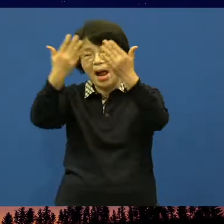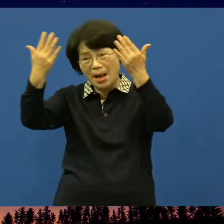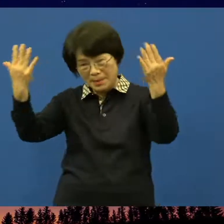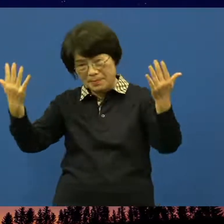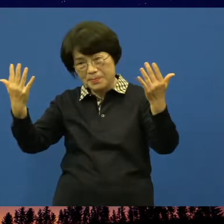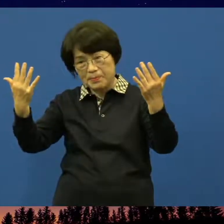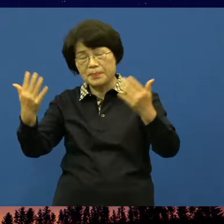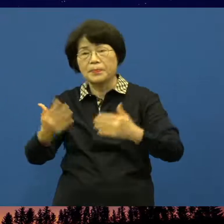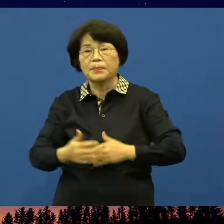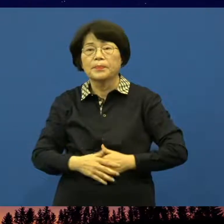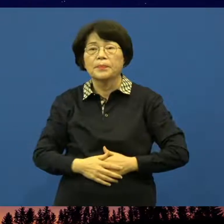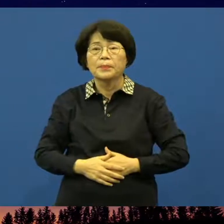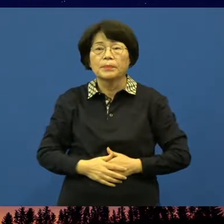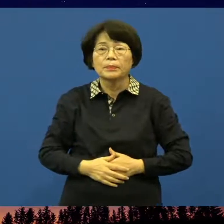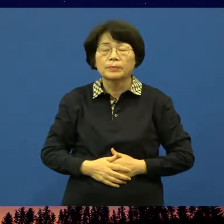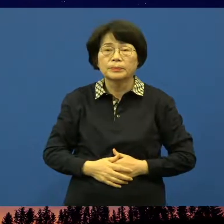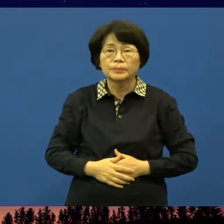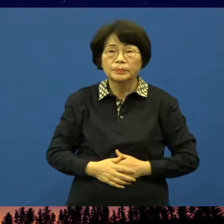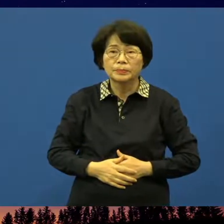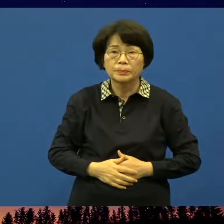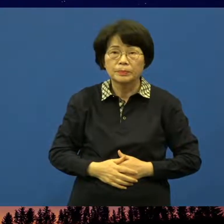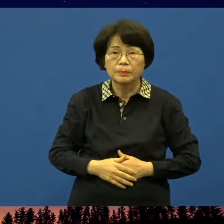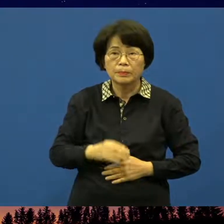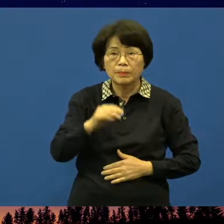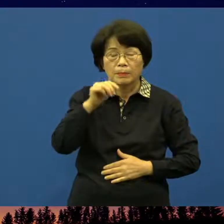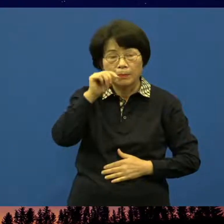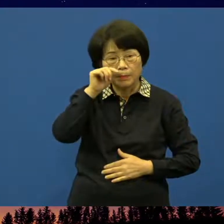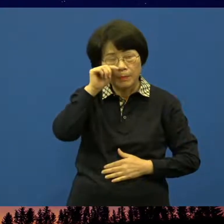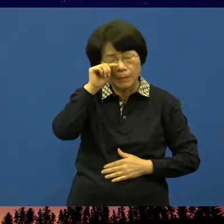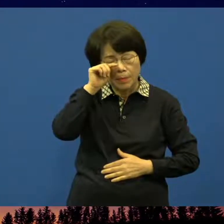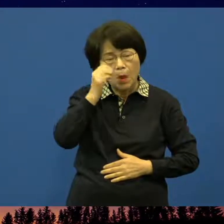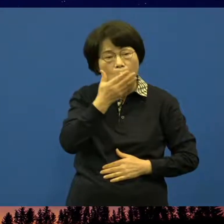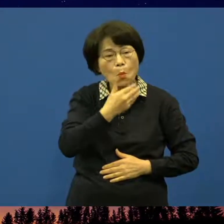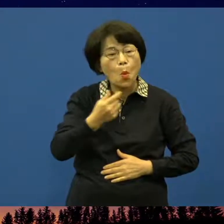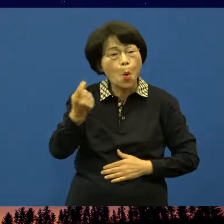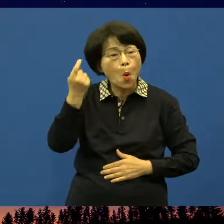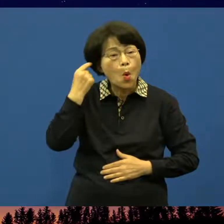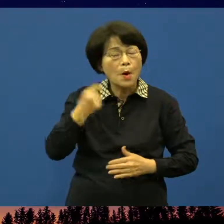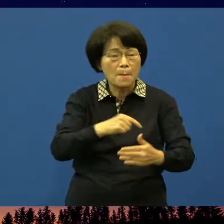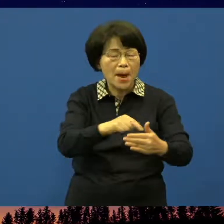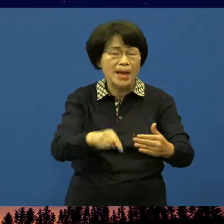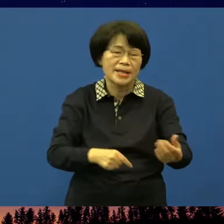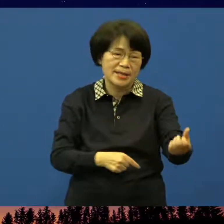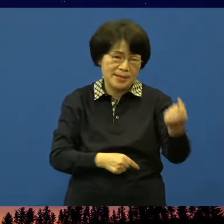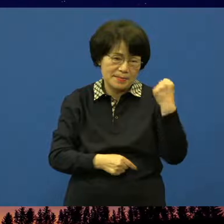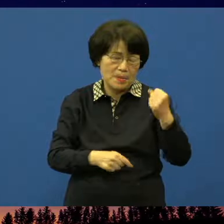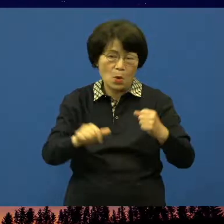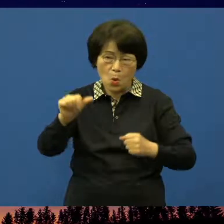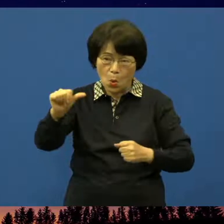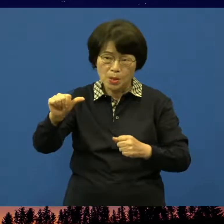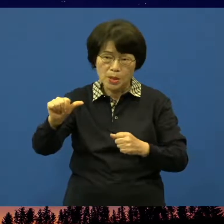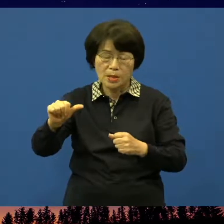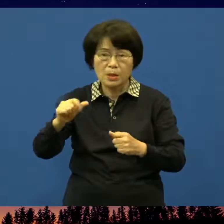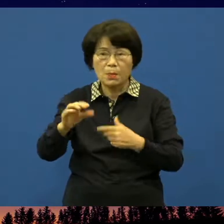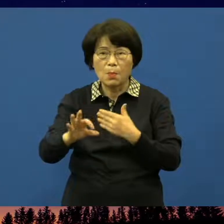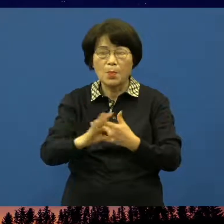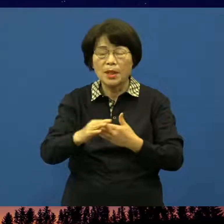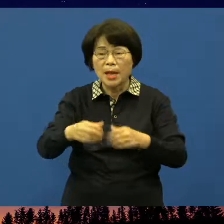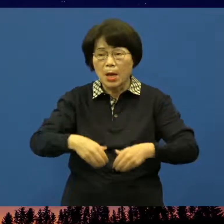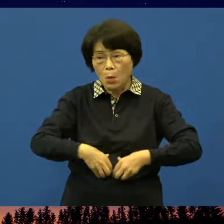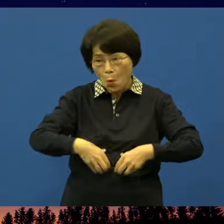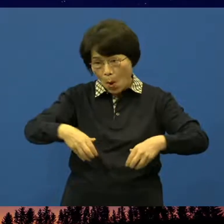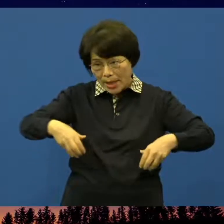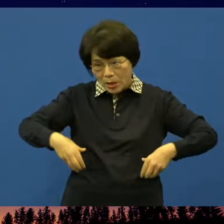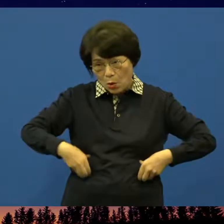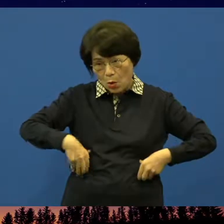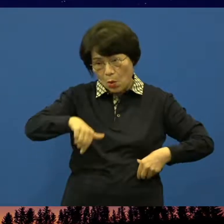나오는 이 복음 안에서 나오는 이 역동성. 5절에도 마찬가지로 다른 사람과의 관계 너희 관용을 모든 사람에게